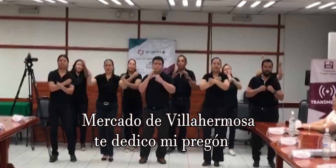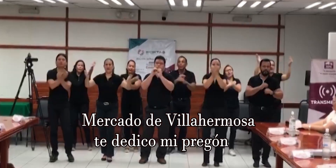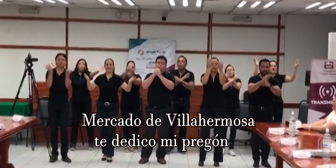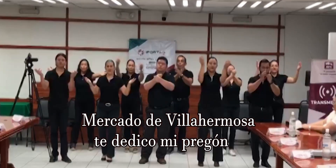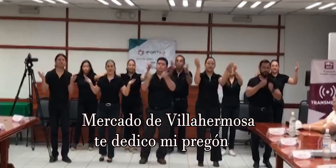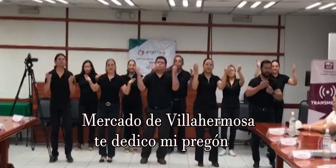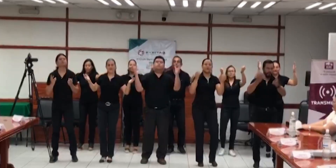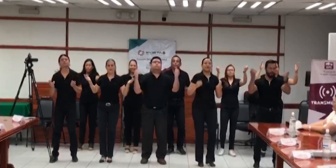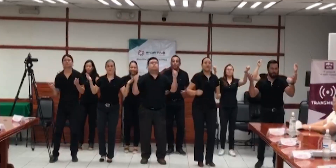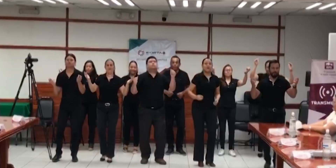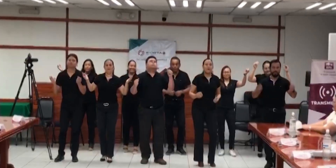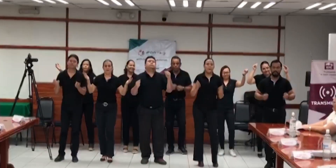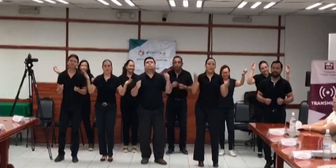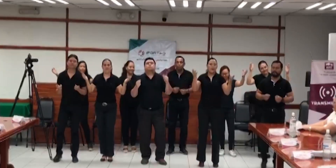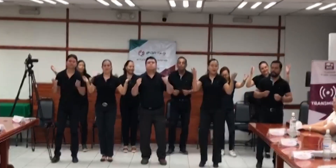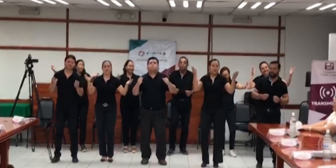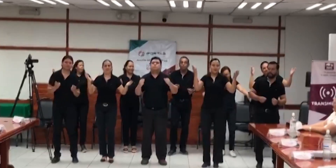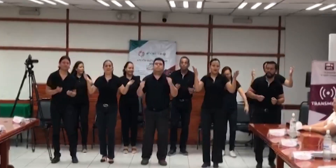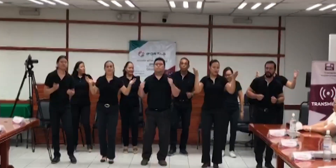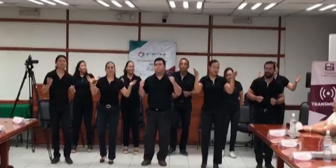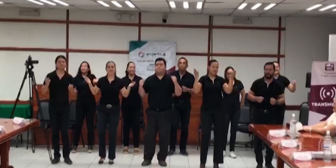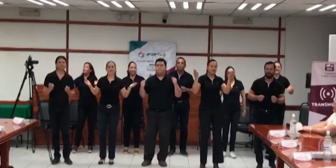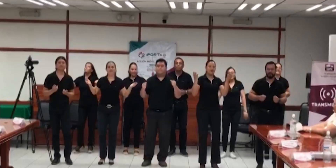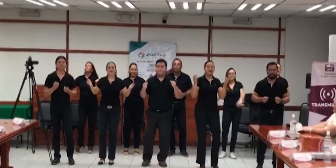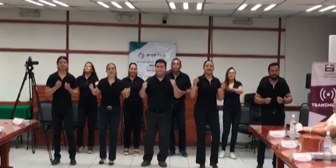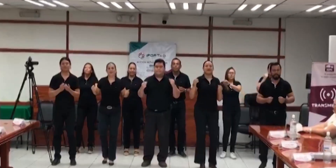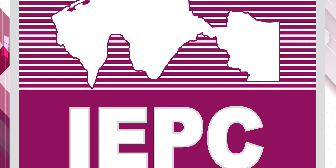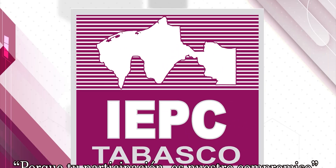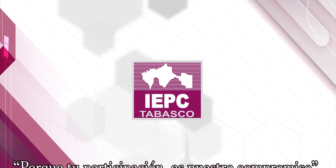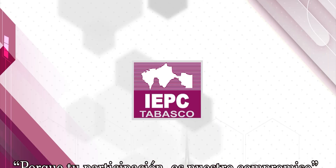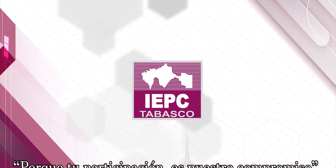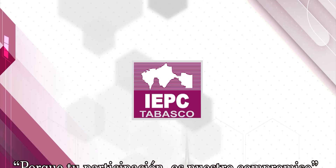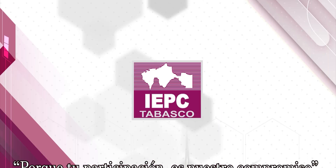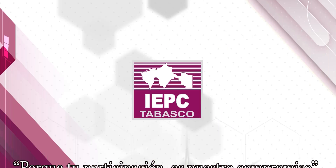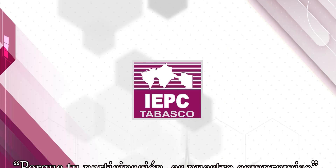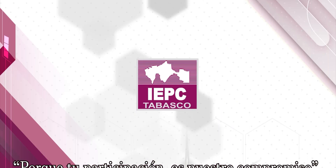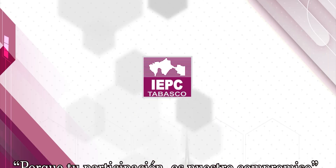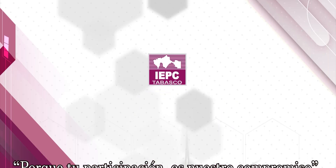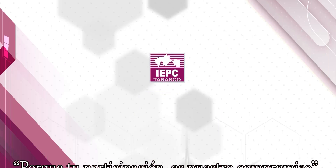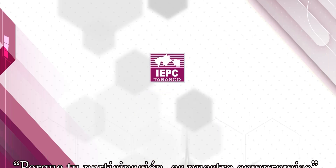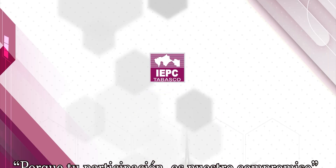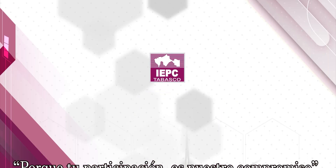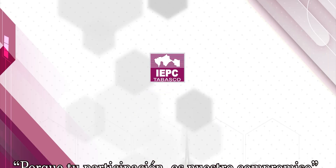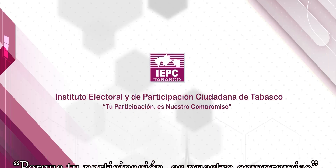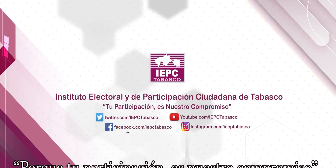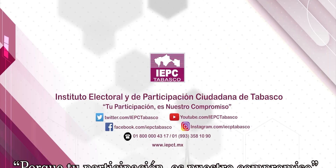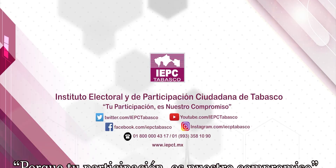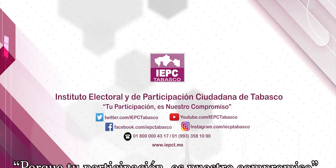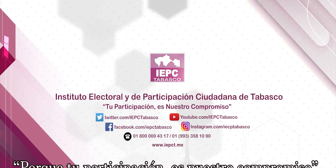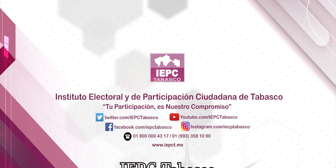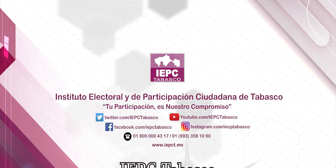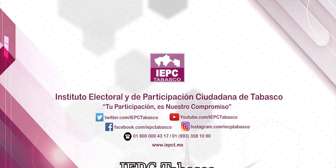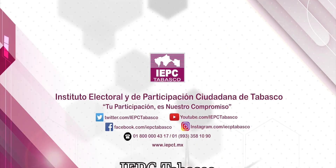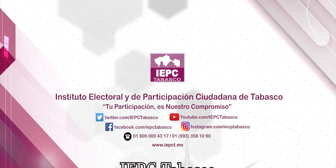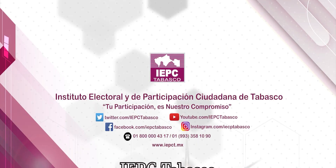guaya pita marido ya con al chiquiriquito. Porque tu participación es nuestro compromiso IFC